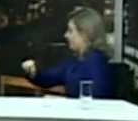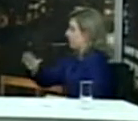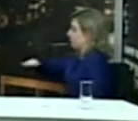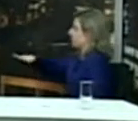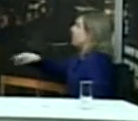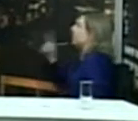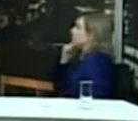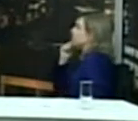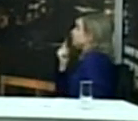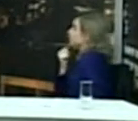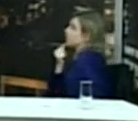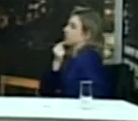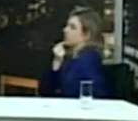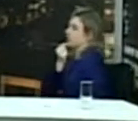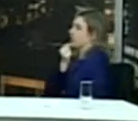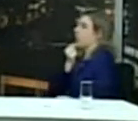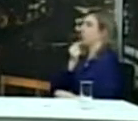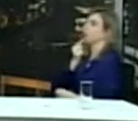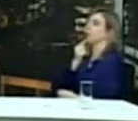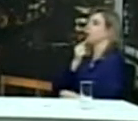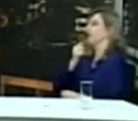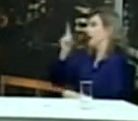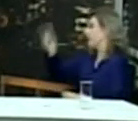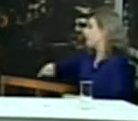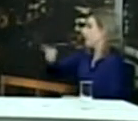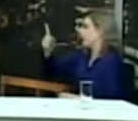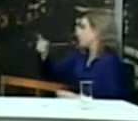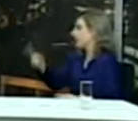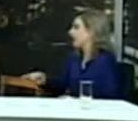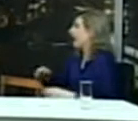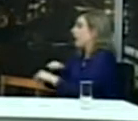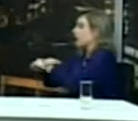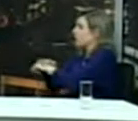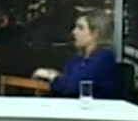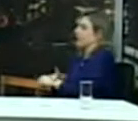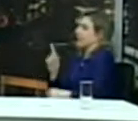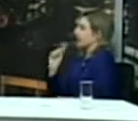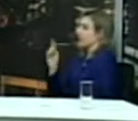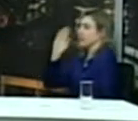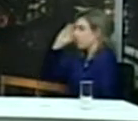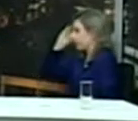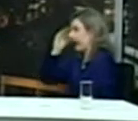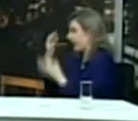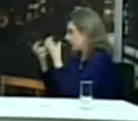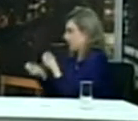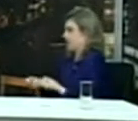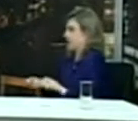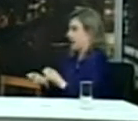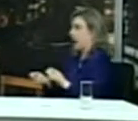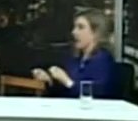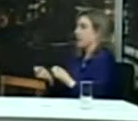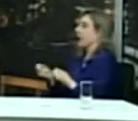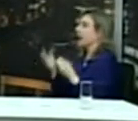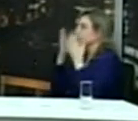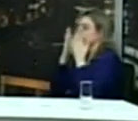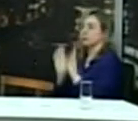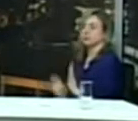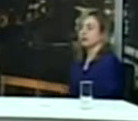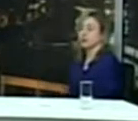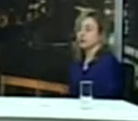que os alunos surdos, quando tu vai xingar ou conversar, que eles não querem aceitar, eles... Fecha os